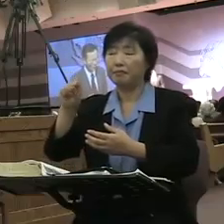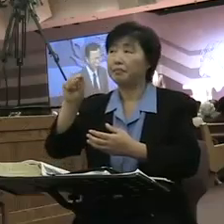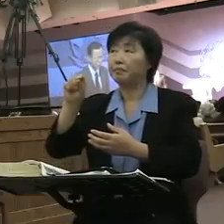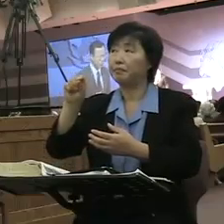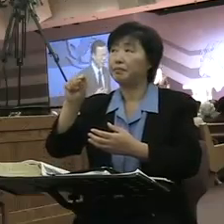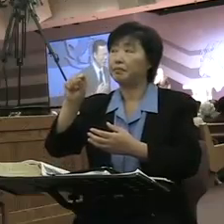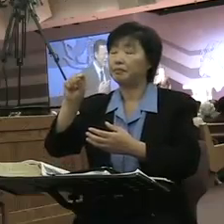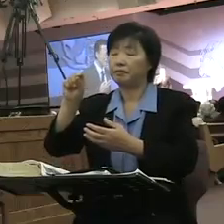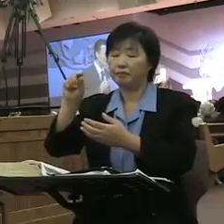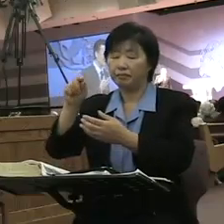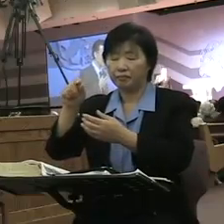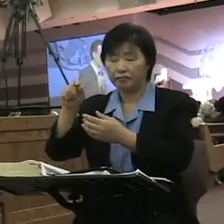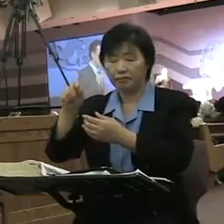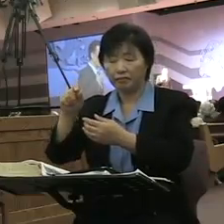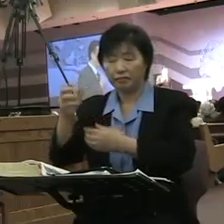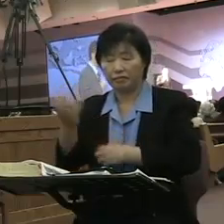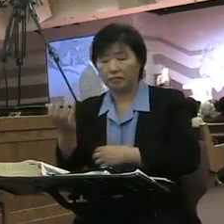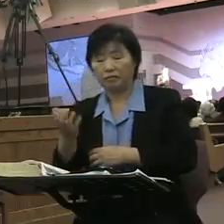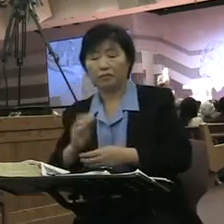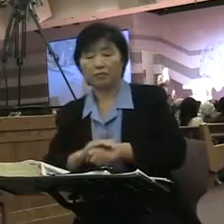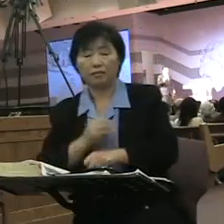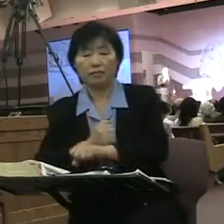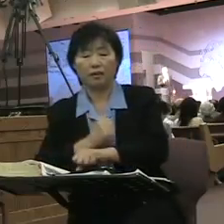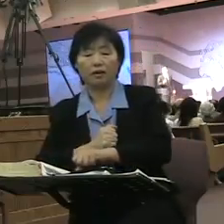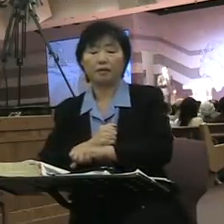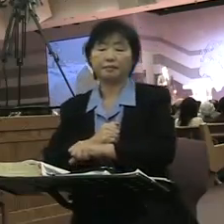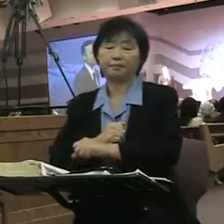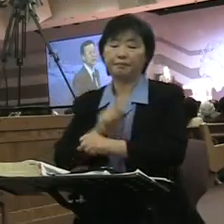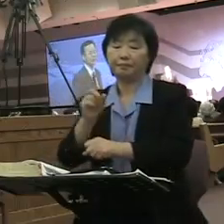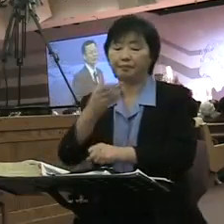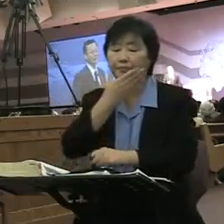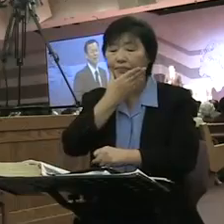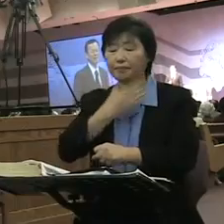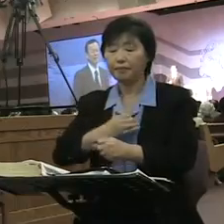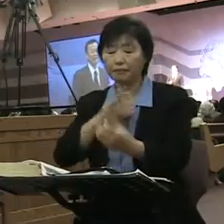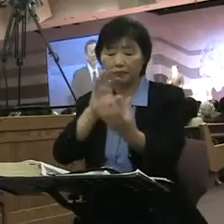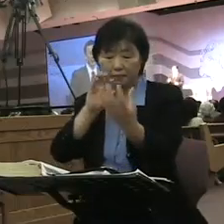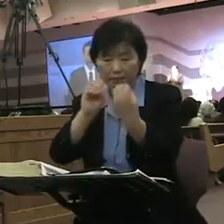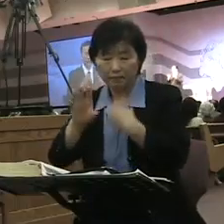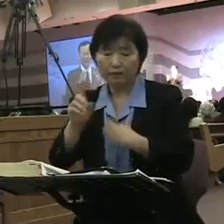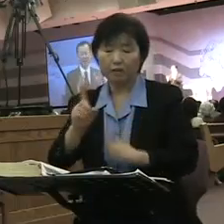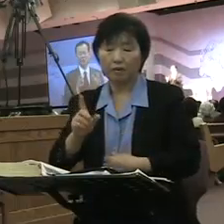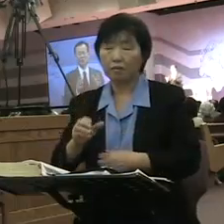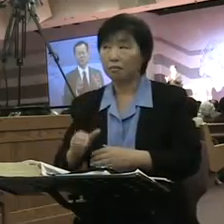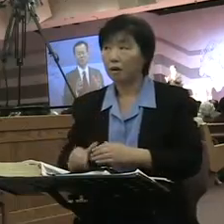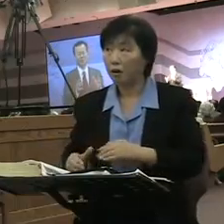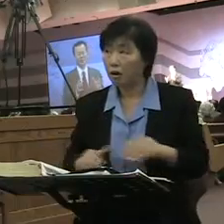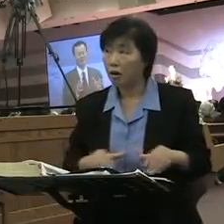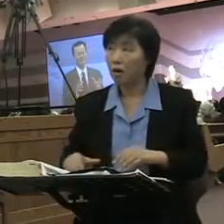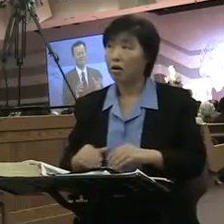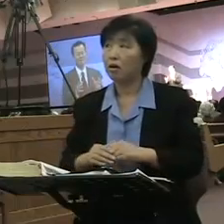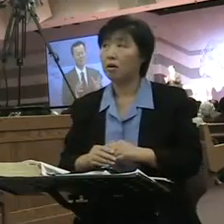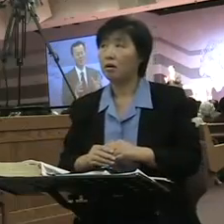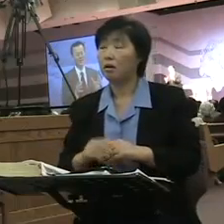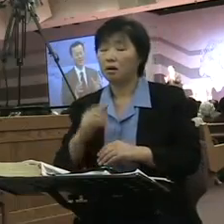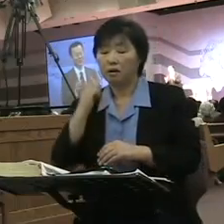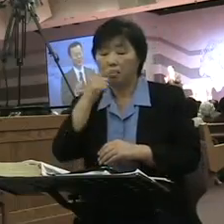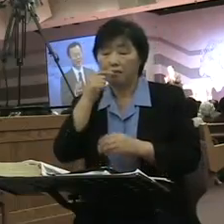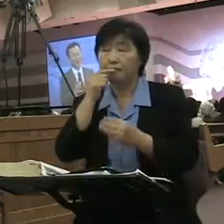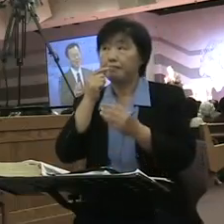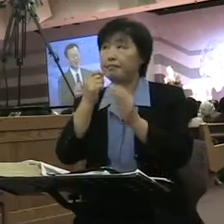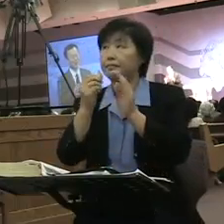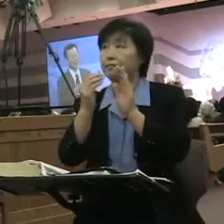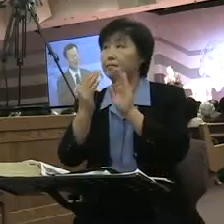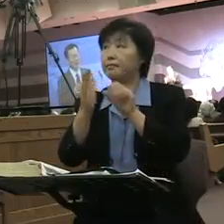아브라함은 그때 무슨 대답을 해야 될까 아마 망설였을 것입니다. 인물이 막혔을 것입니다. 근데